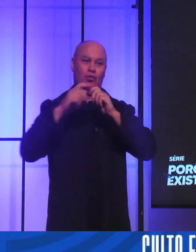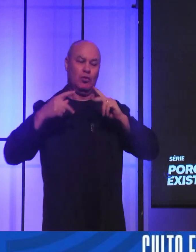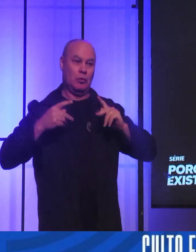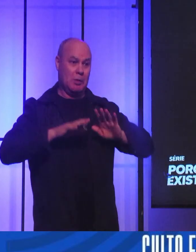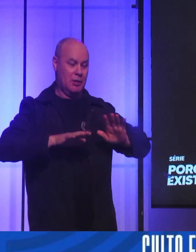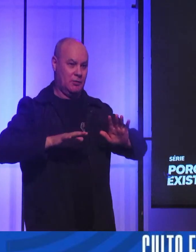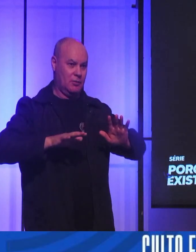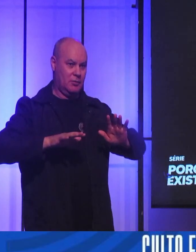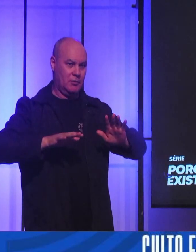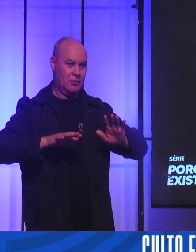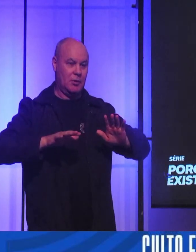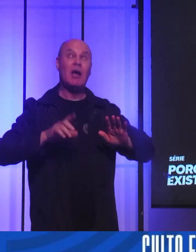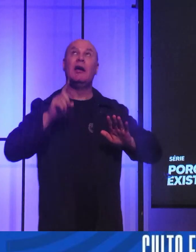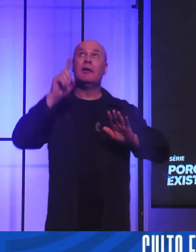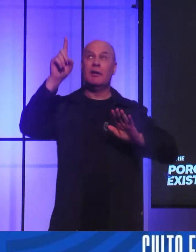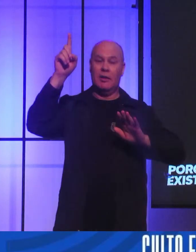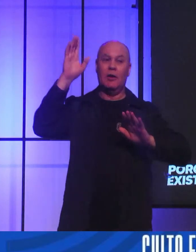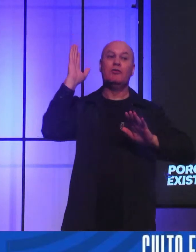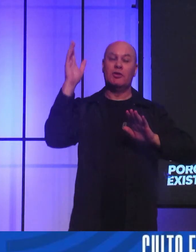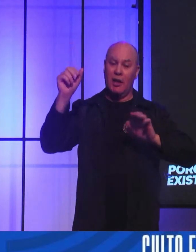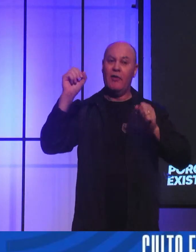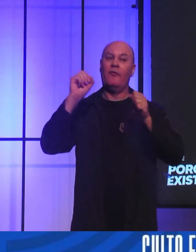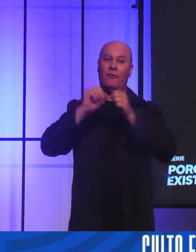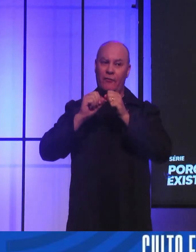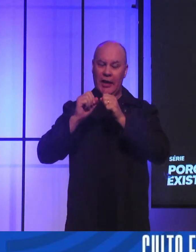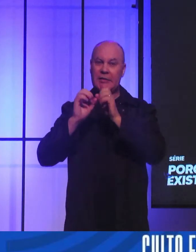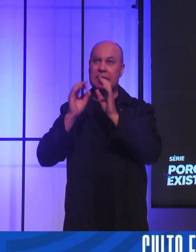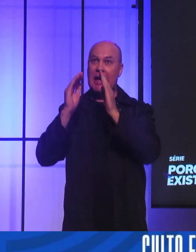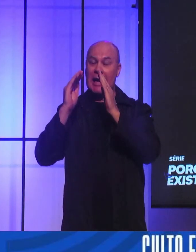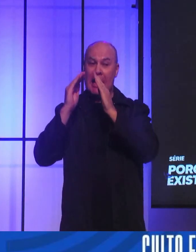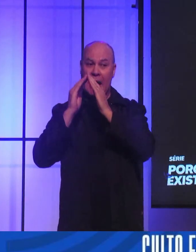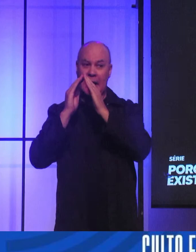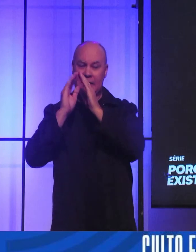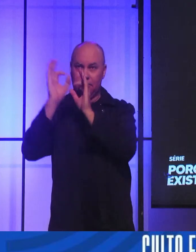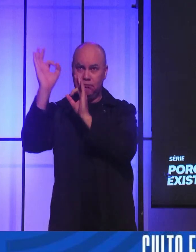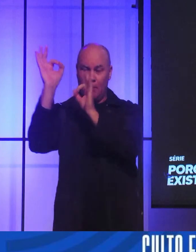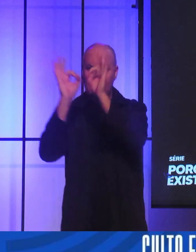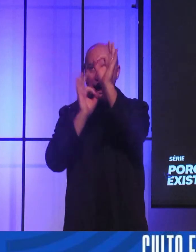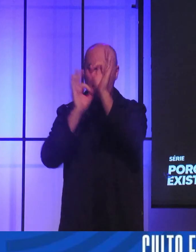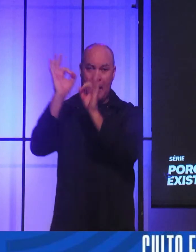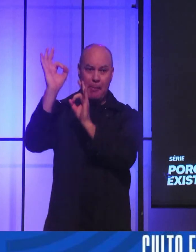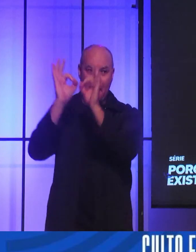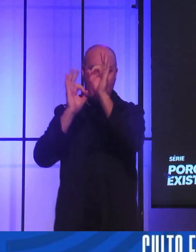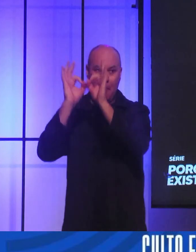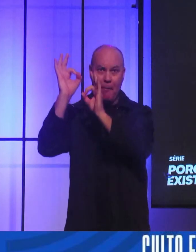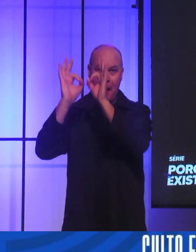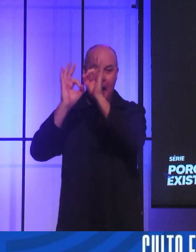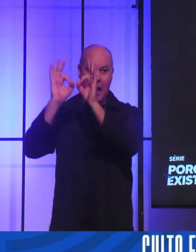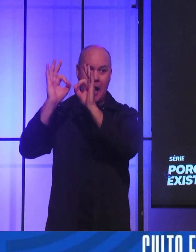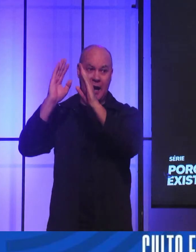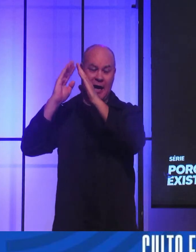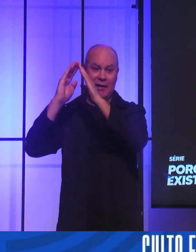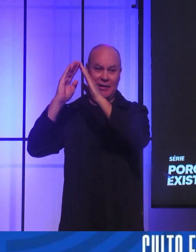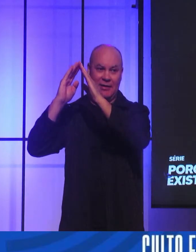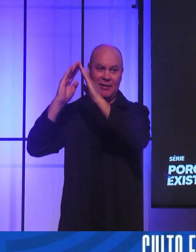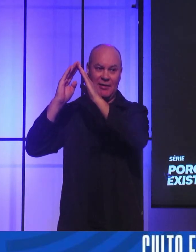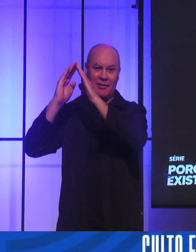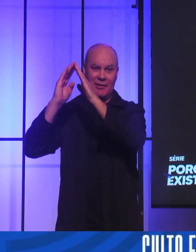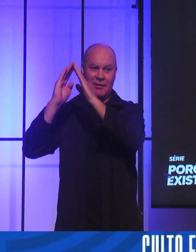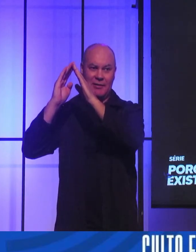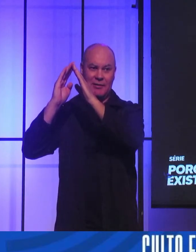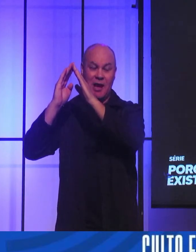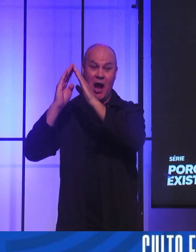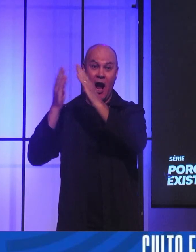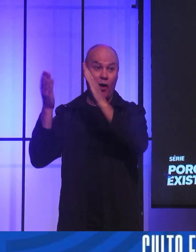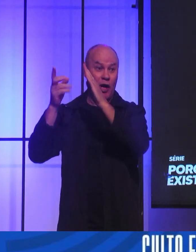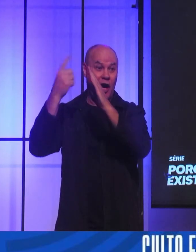fez a sua casa, Deus fez a sua tenda, Deus fez o seu tabernáculo, e agora nós vamos morar na